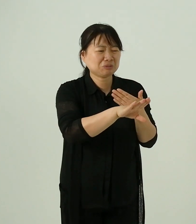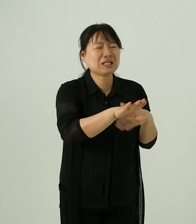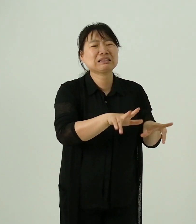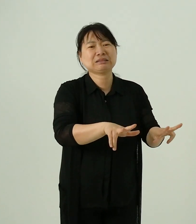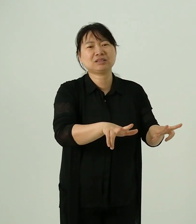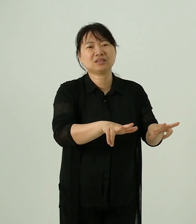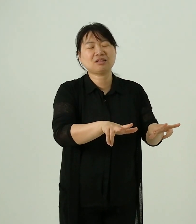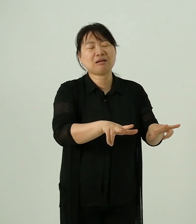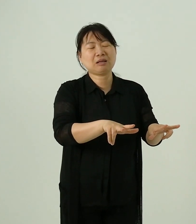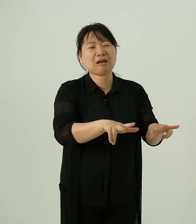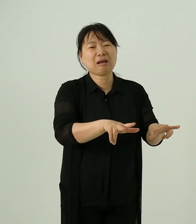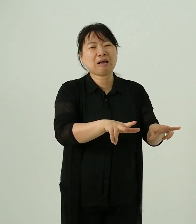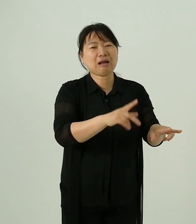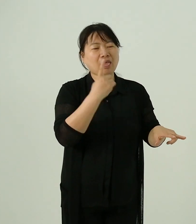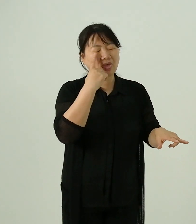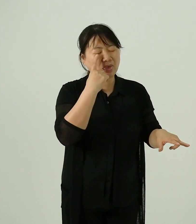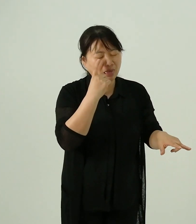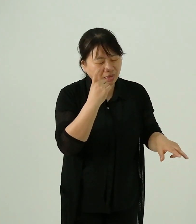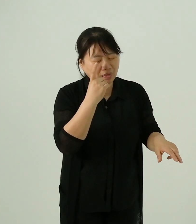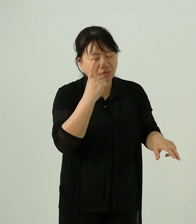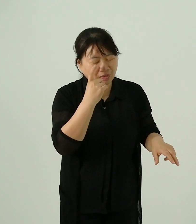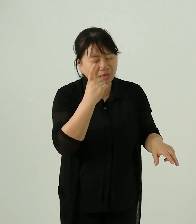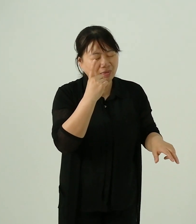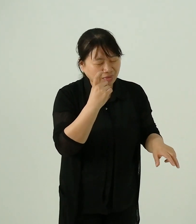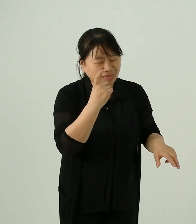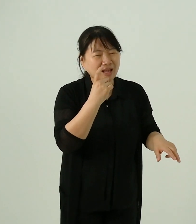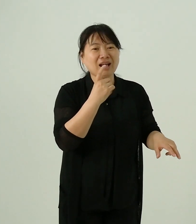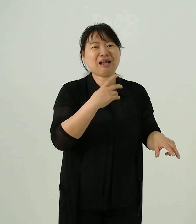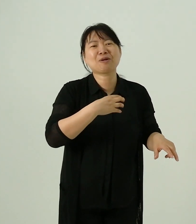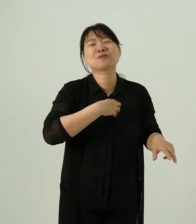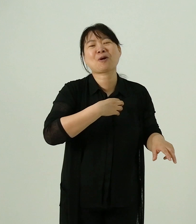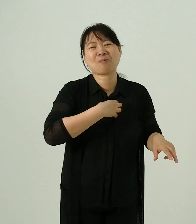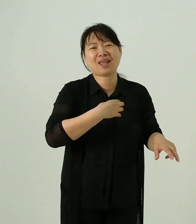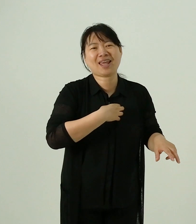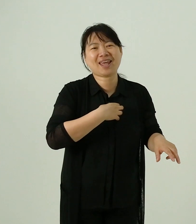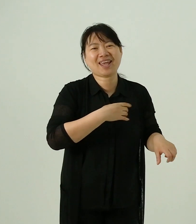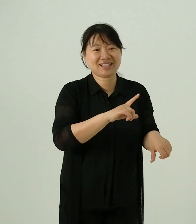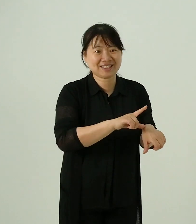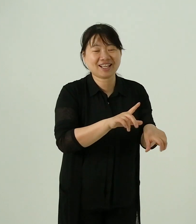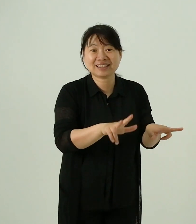지금 위기가 팽배한 시간이고 위험한 시간이라서